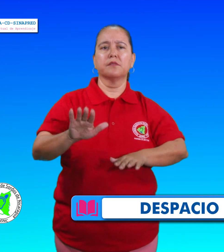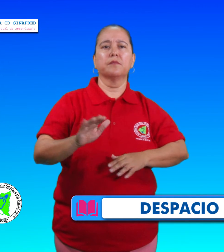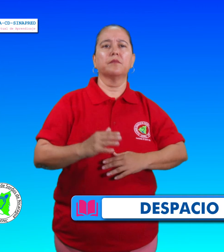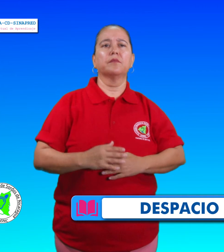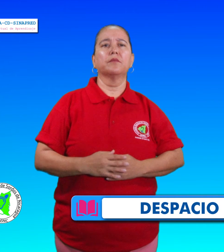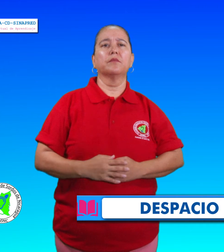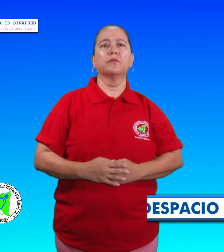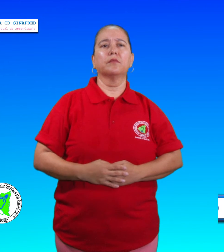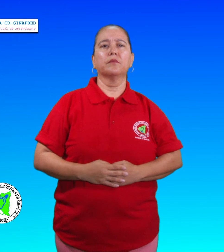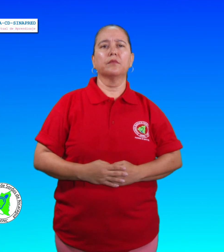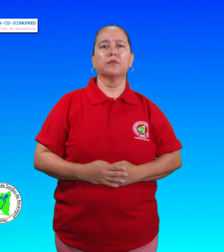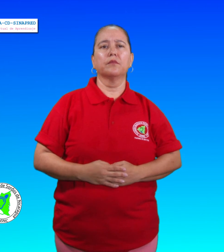Despacio.